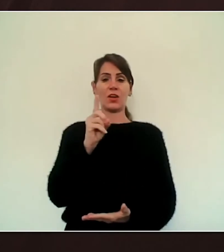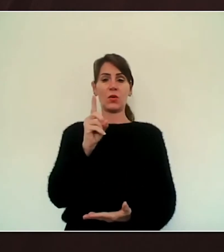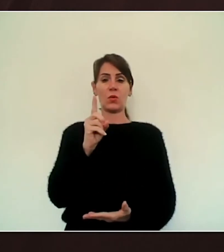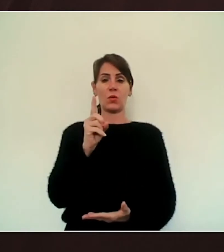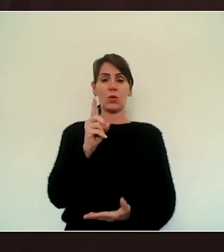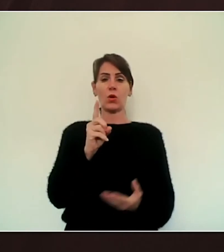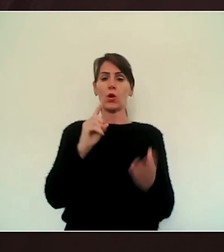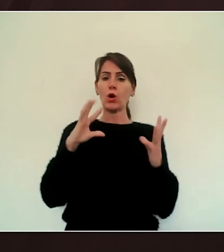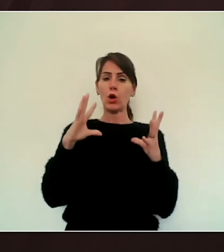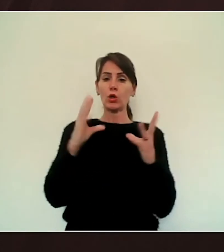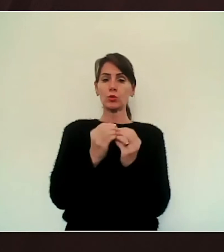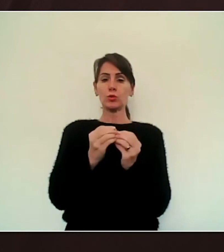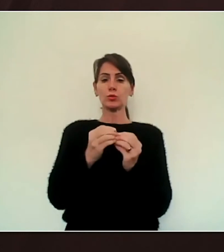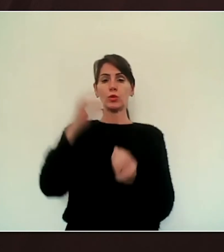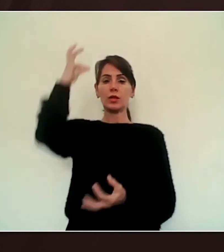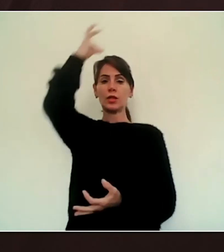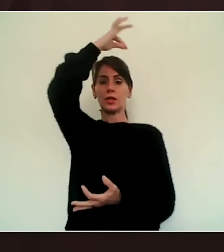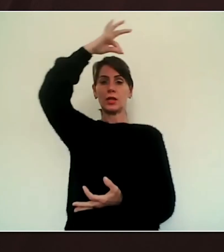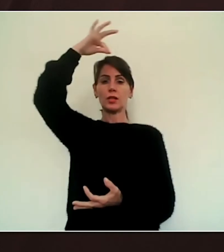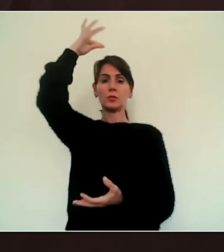feito pelo Espírito Santo.